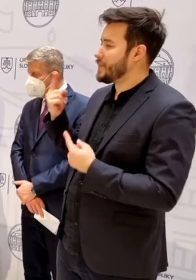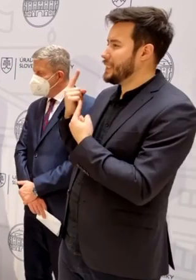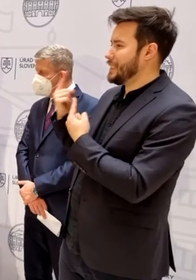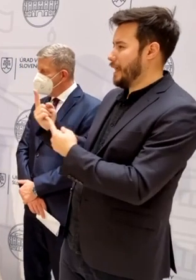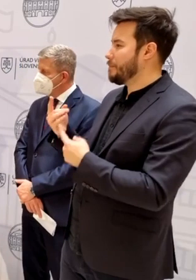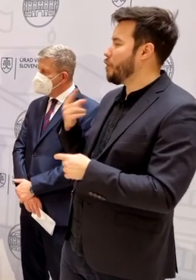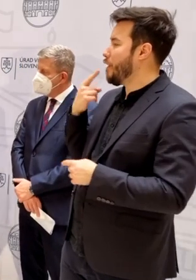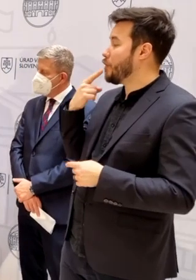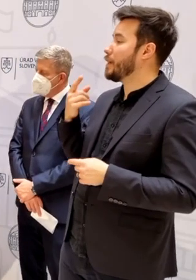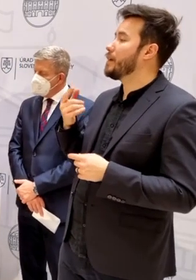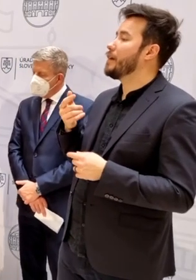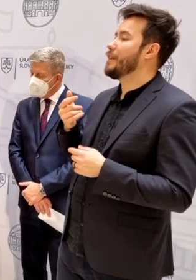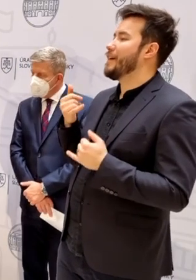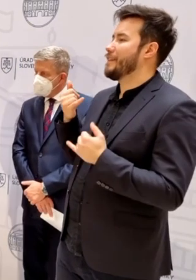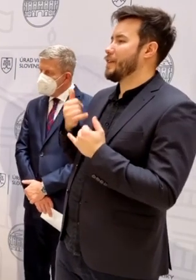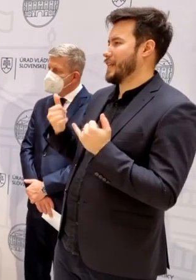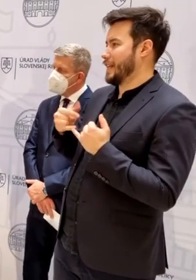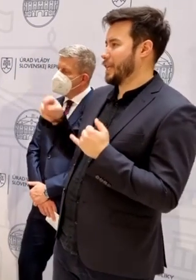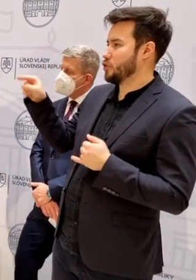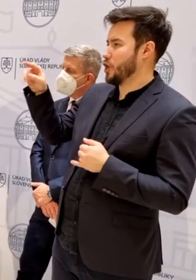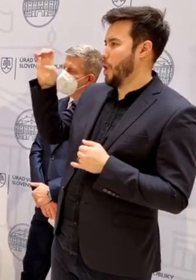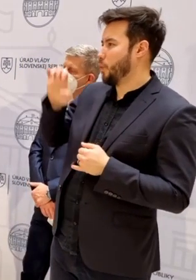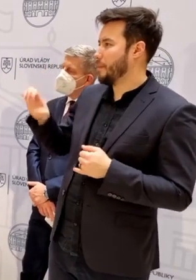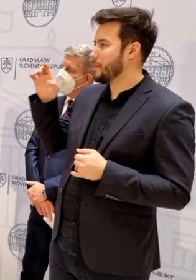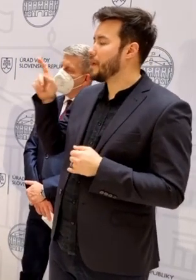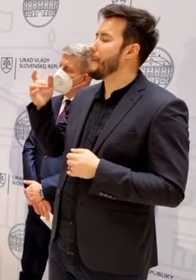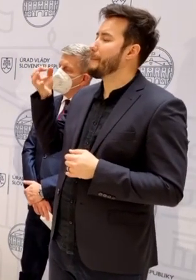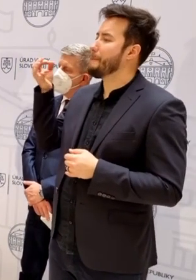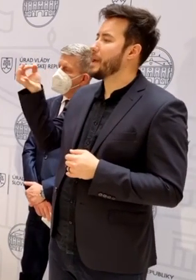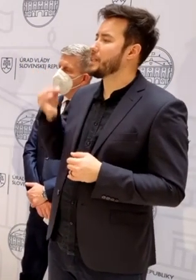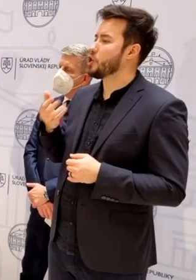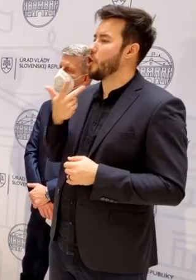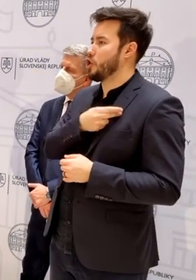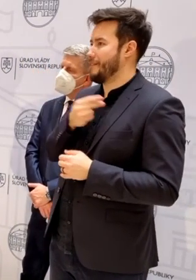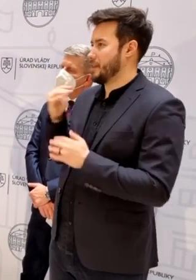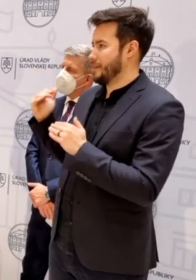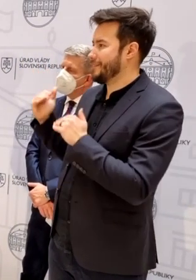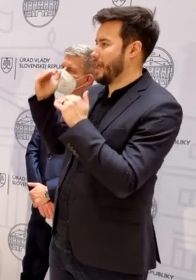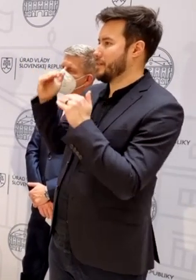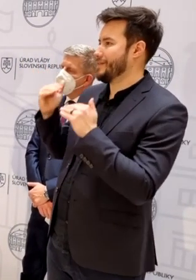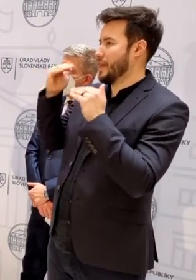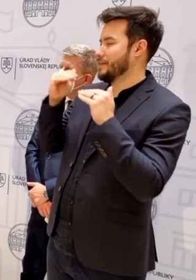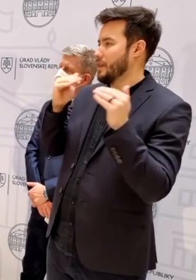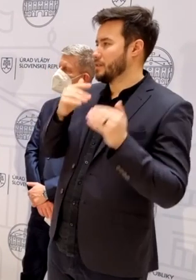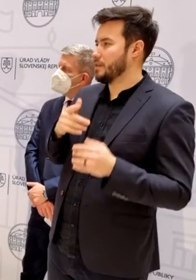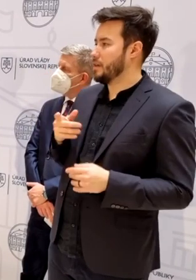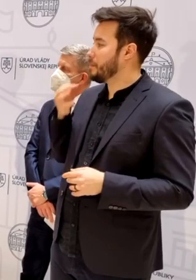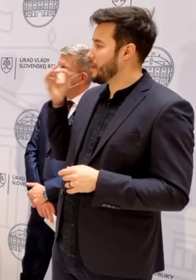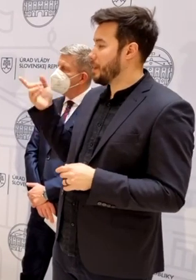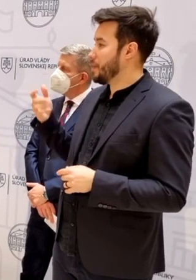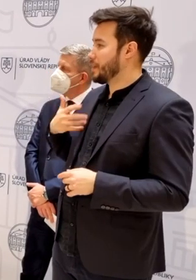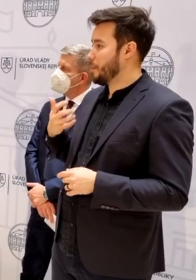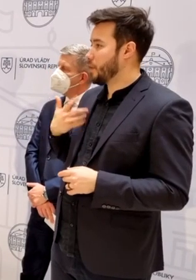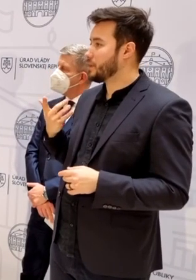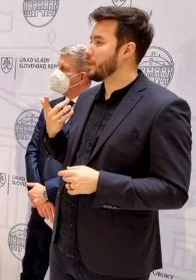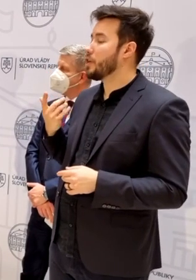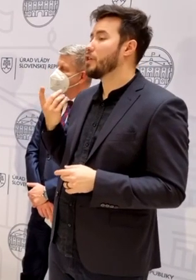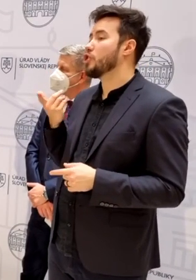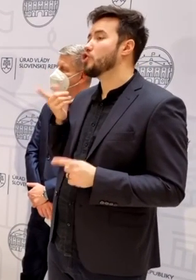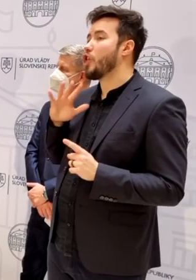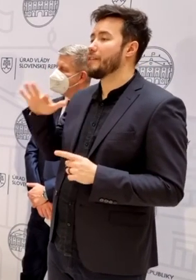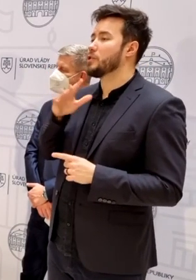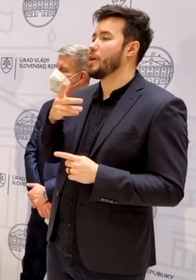iných európskych krajinách, tak tá miera zaočkovanosti je tam výrazne vyššia. Nebojíte sa teda, že čo to spraví so Slovenskom s tak